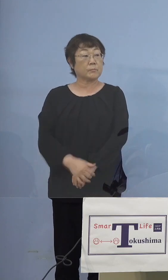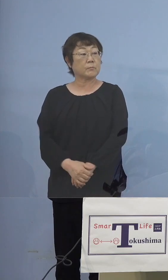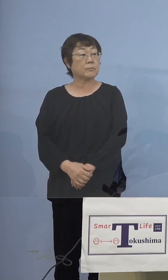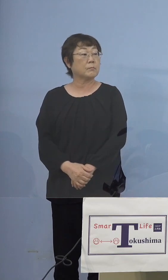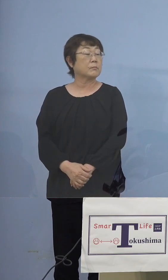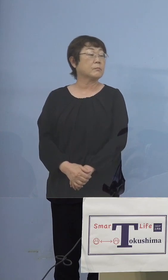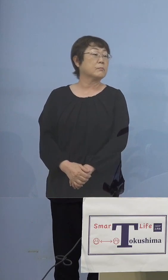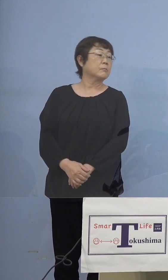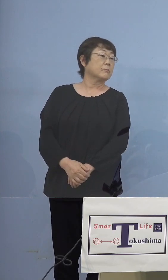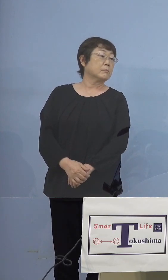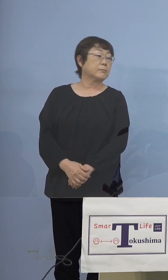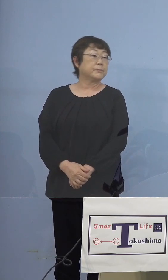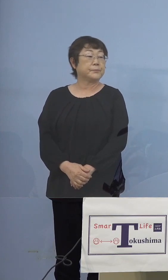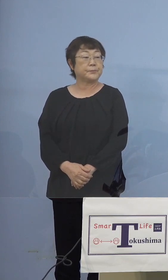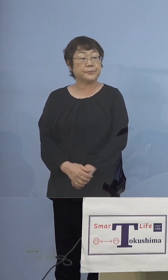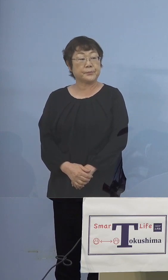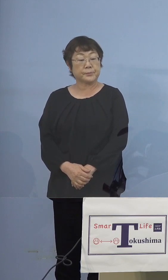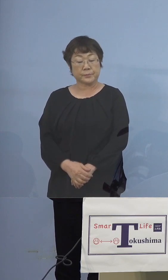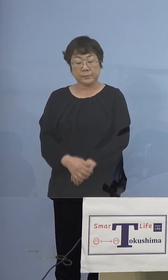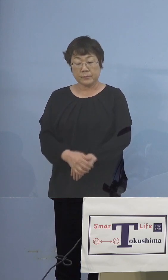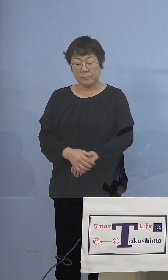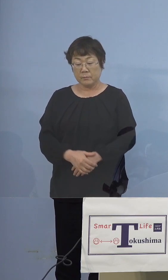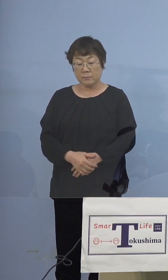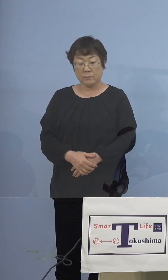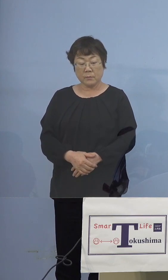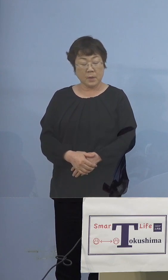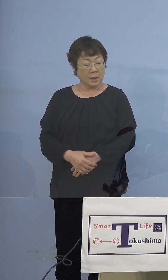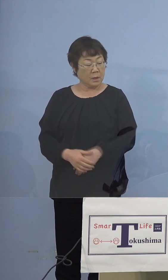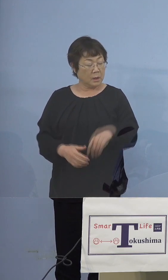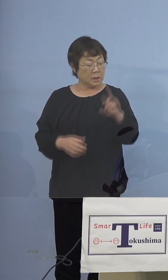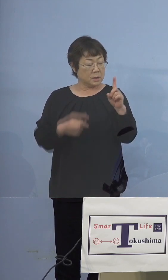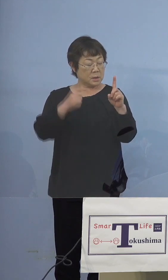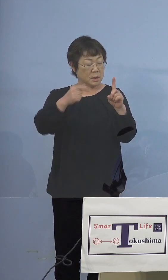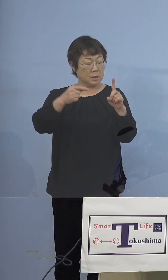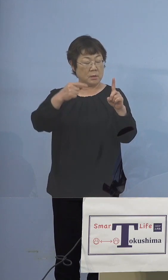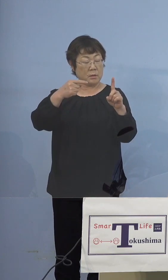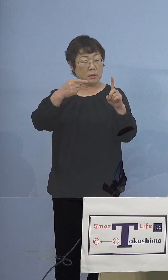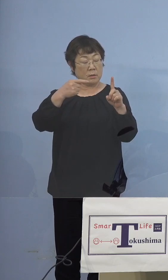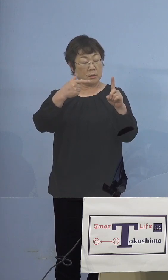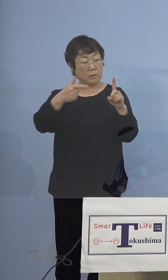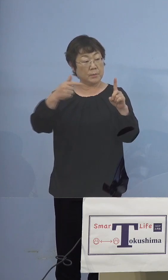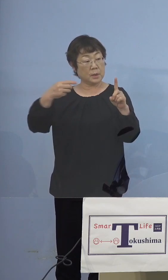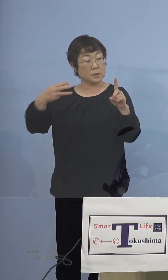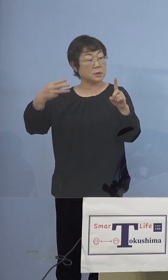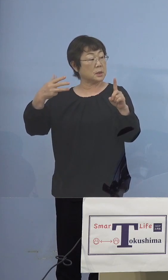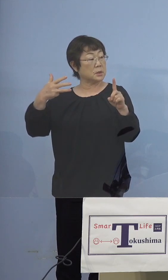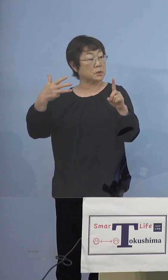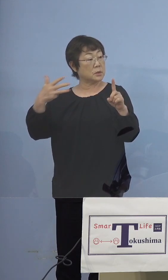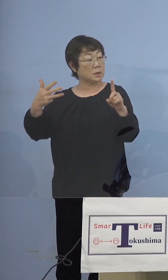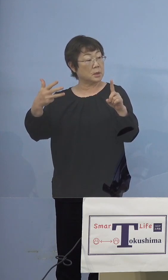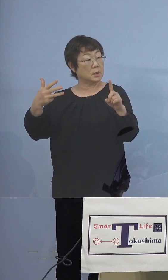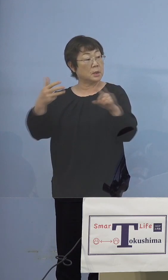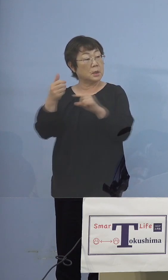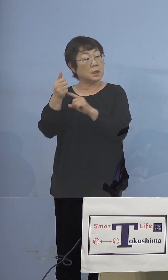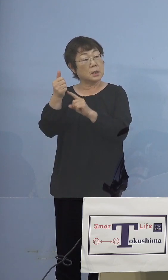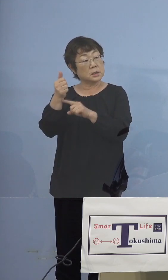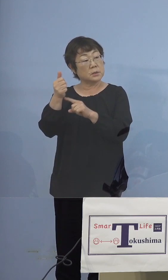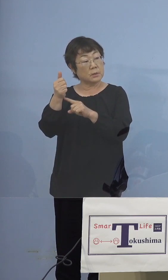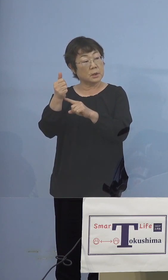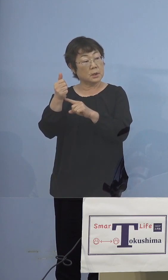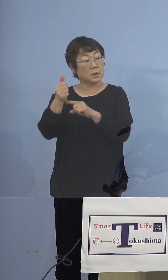すみません、ここの通りです、はい。1638で、あ、これこそ聞いていいと。 はい。